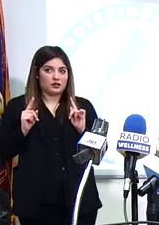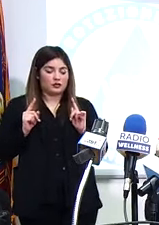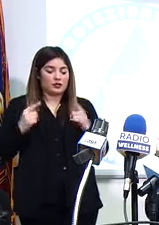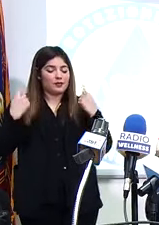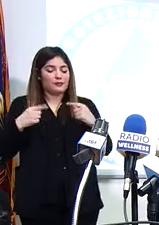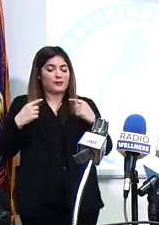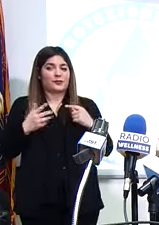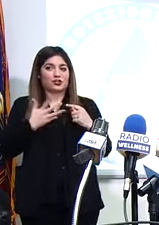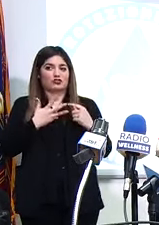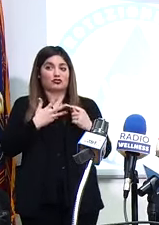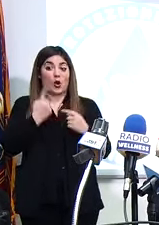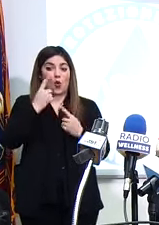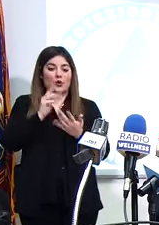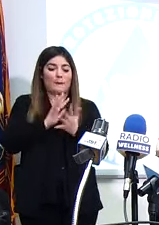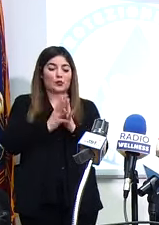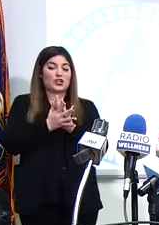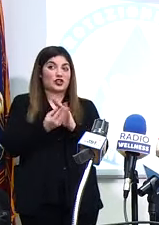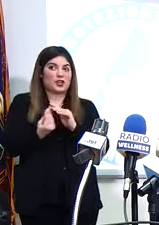una mutazione in più.